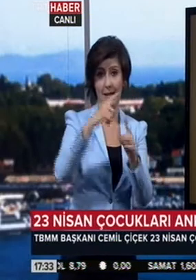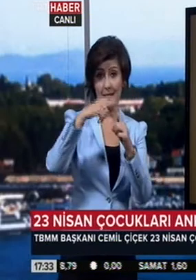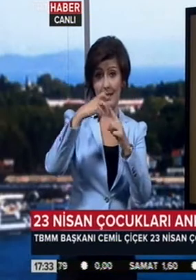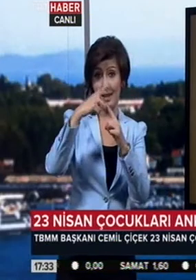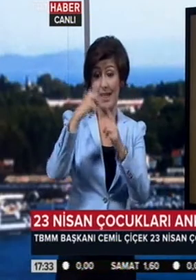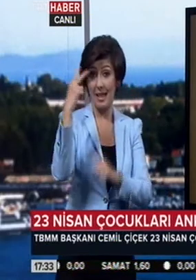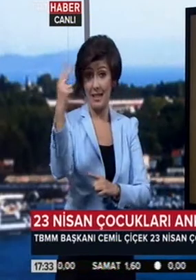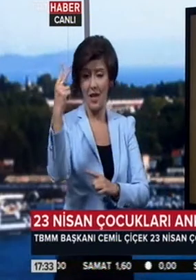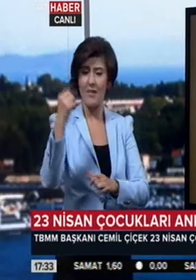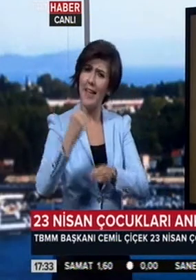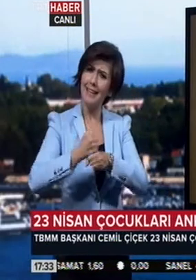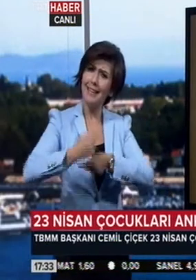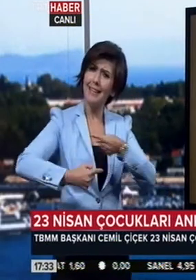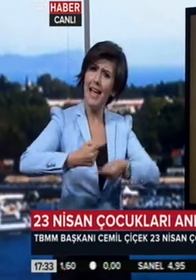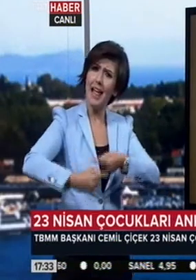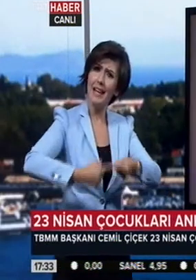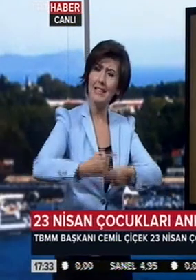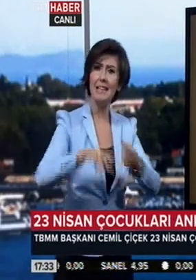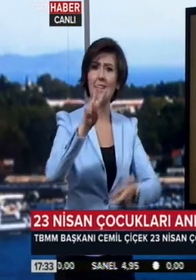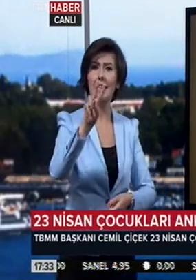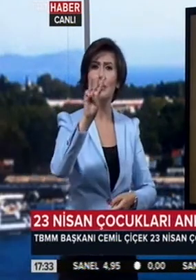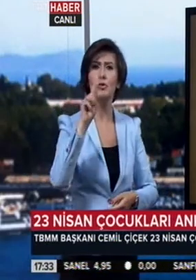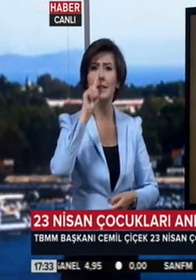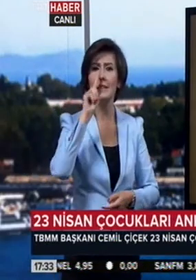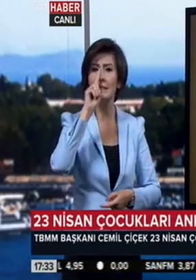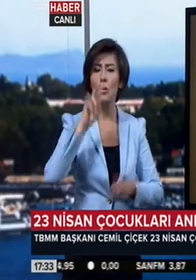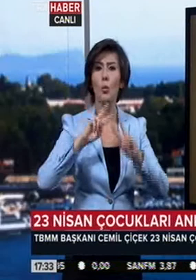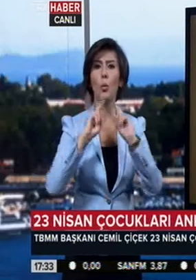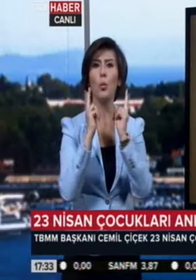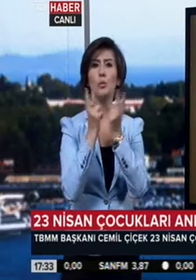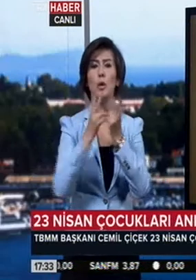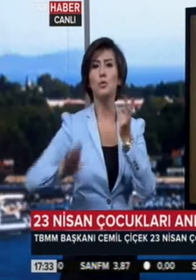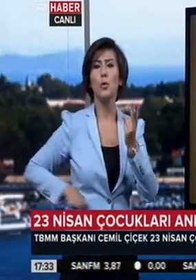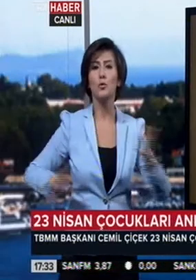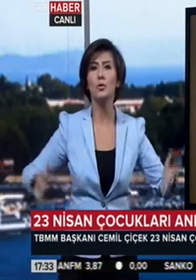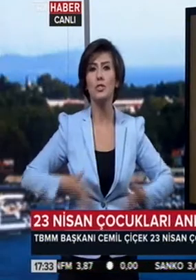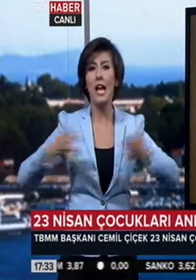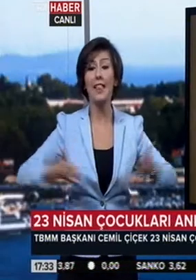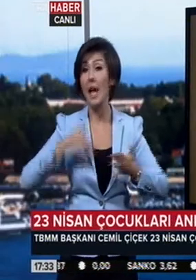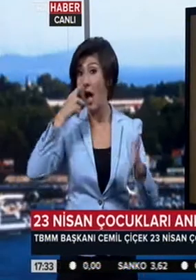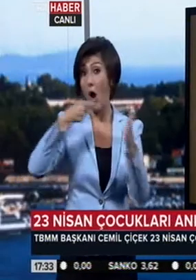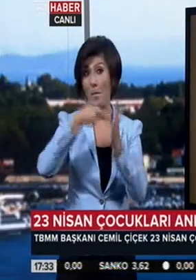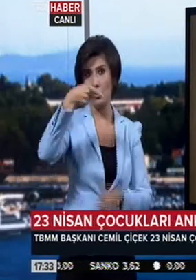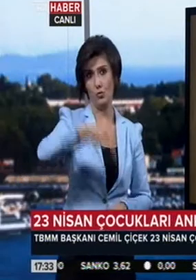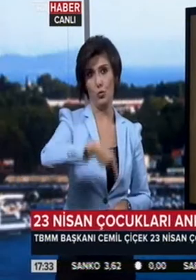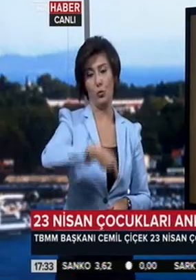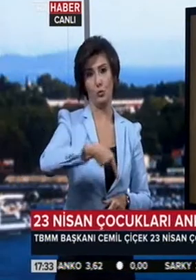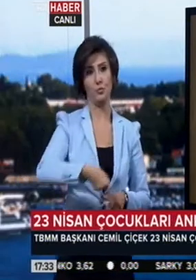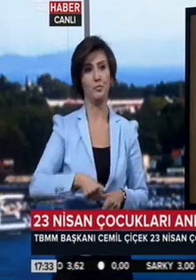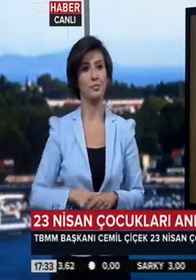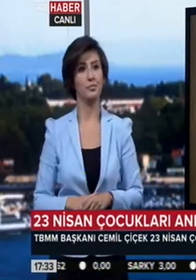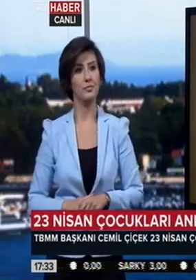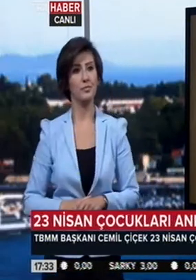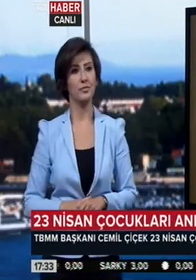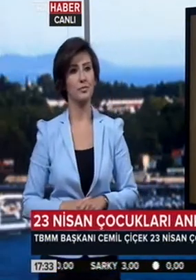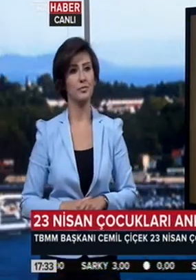TRT tarafından da geleneksel hale getirilen 23 Nisan Uluslararası Çocuk Şenliği'nin amacı da budur. This